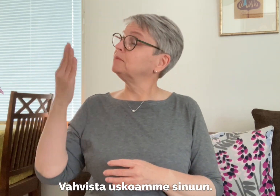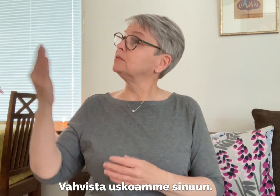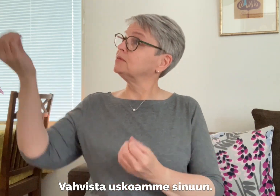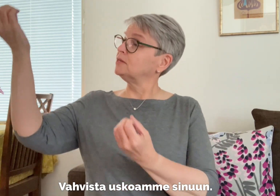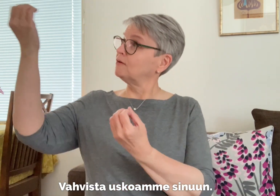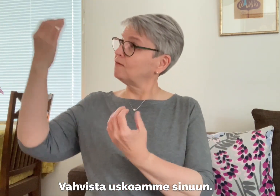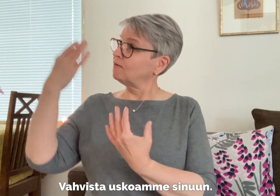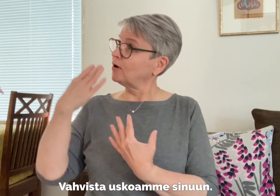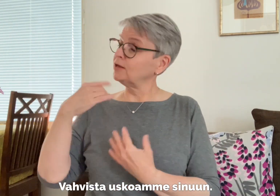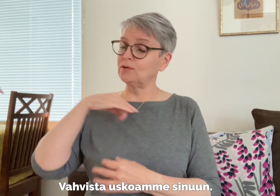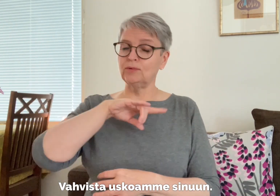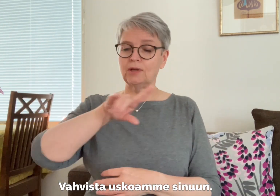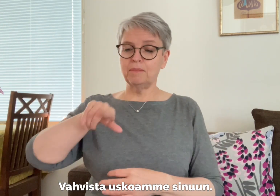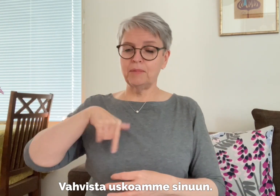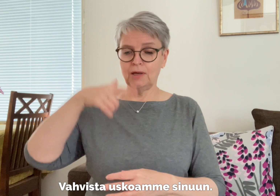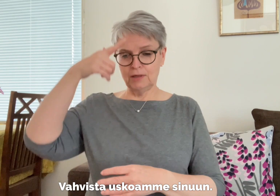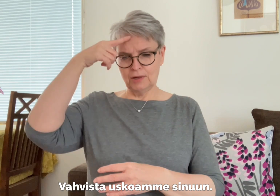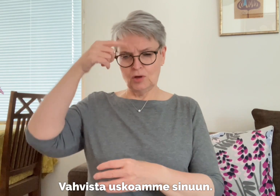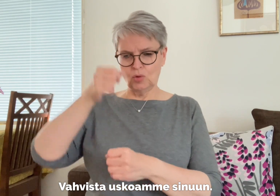Vahvista uskoamme sinuun.